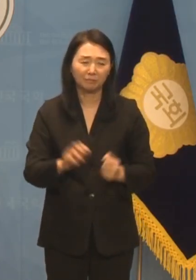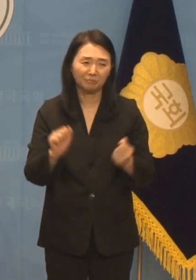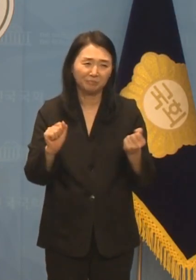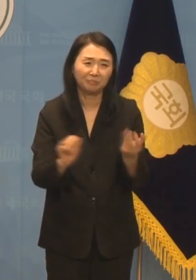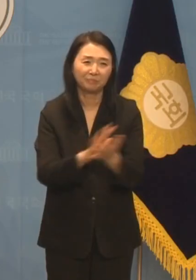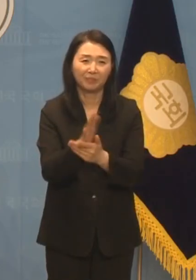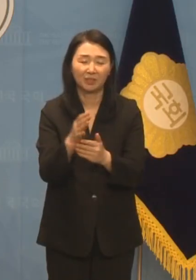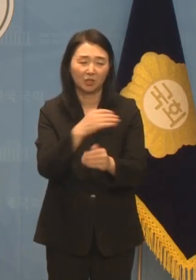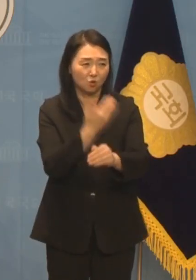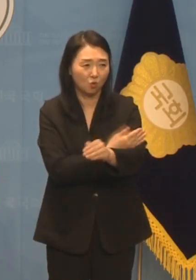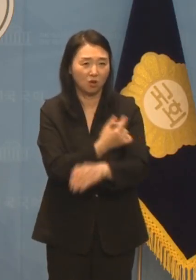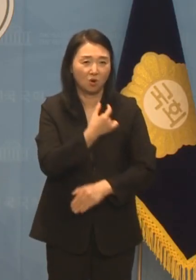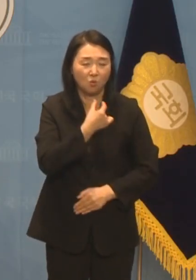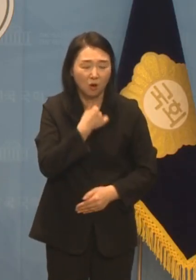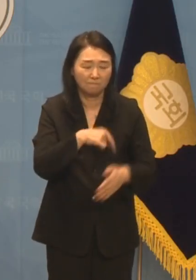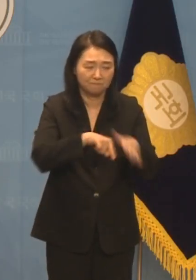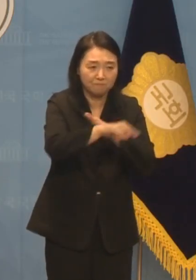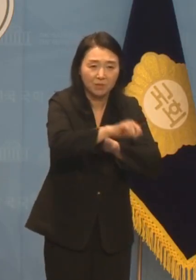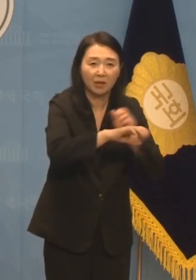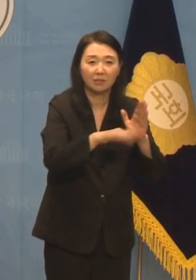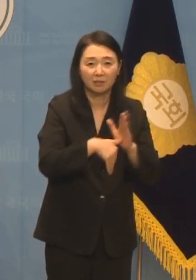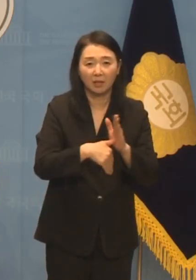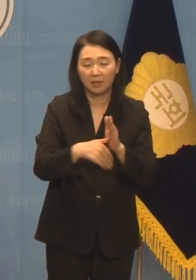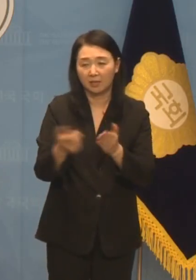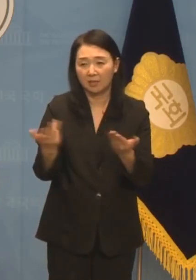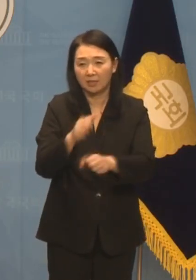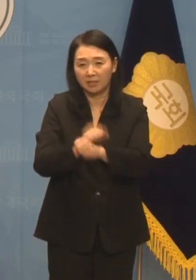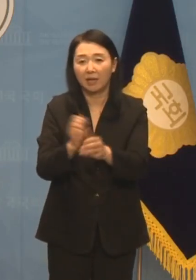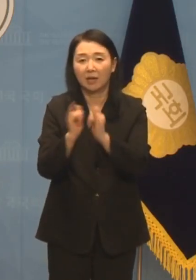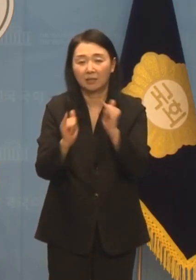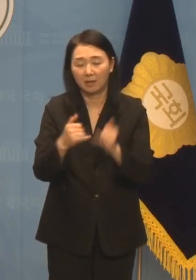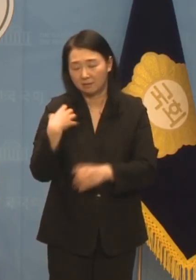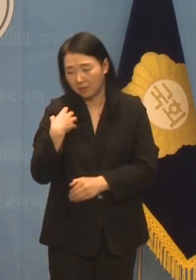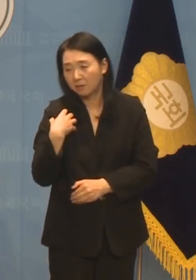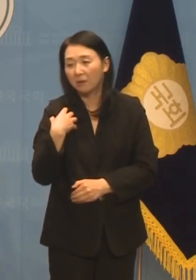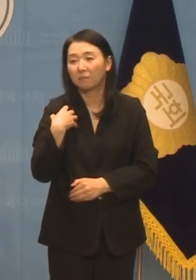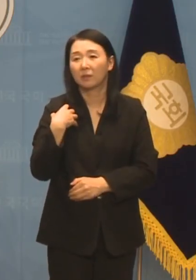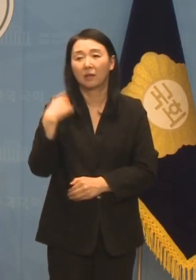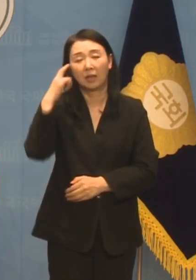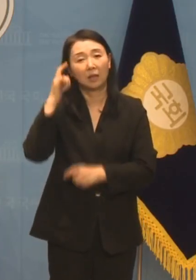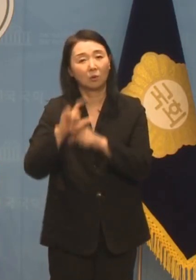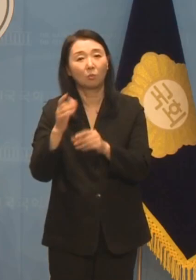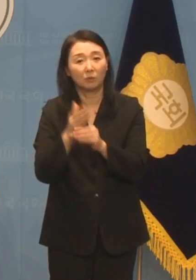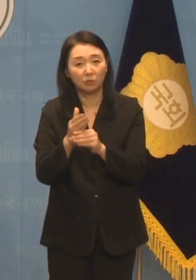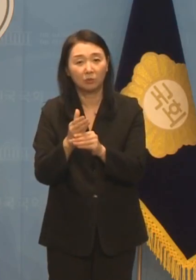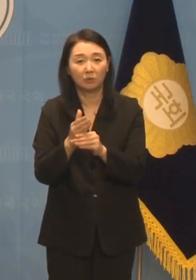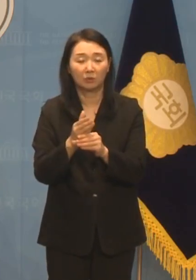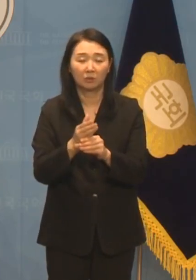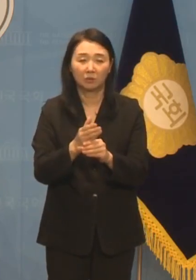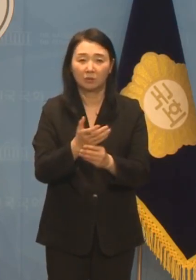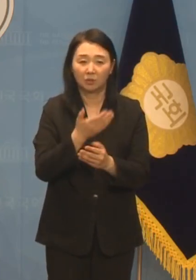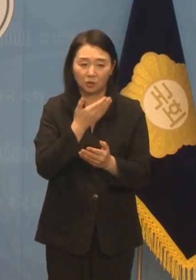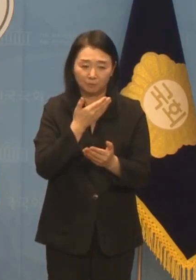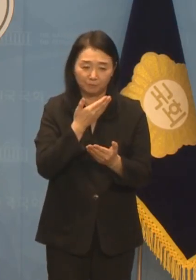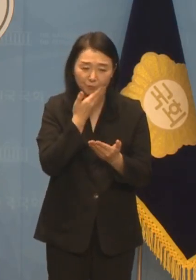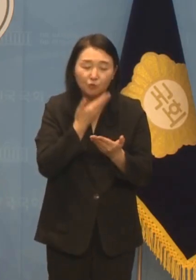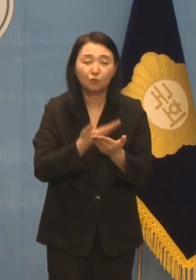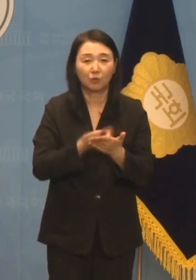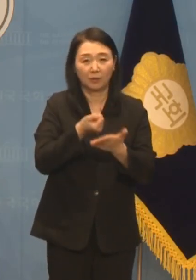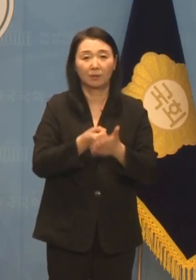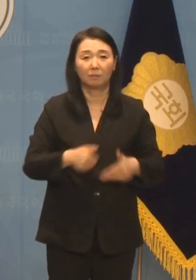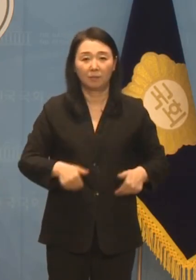때 일꾼은 책임 앞에서 고뇌할 것입니다. 지금 그 조용한 결단이 필요한